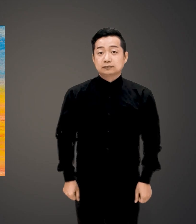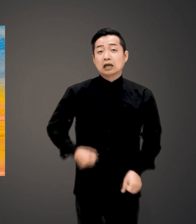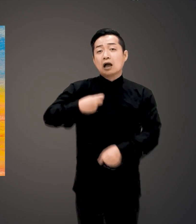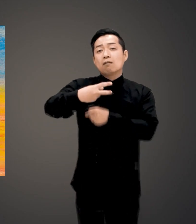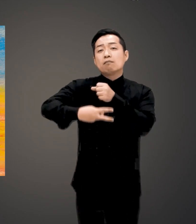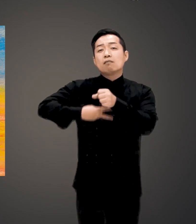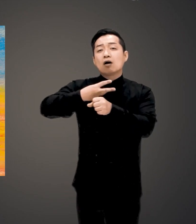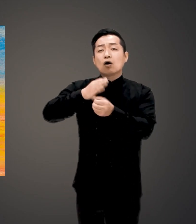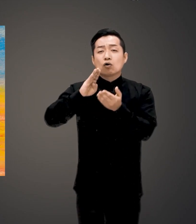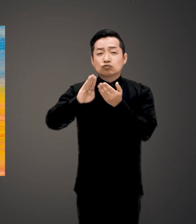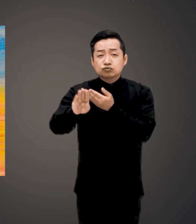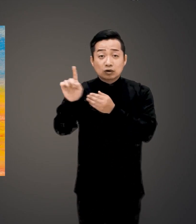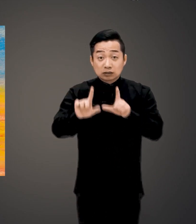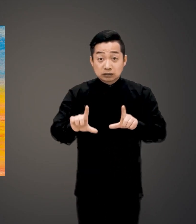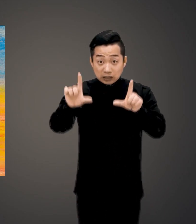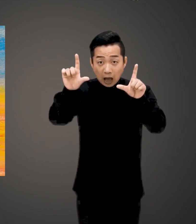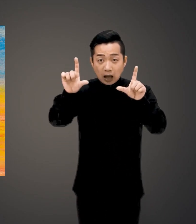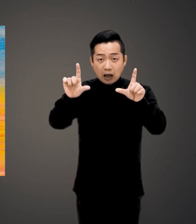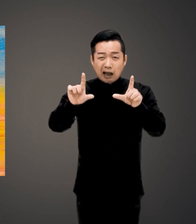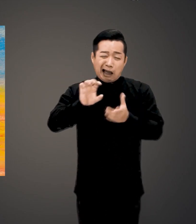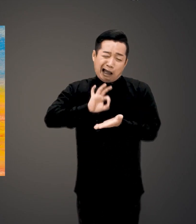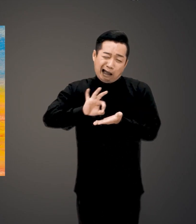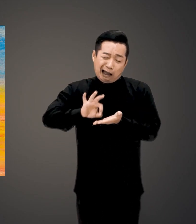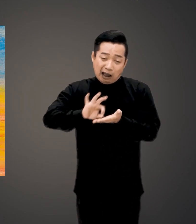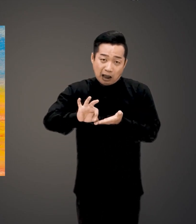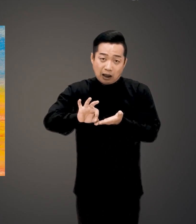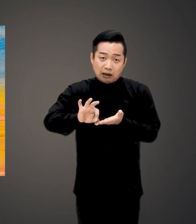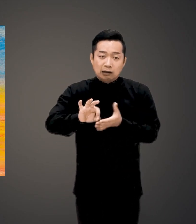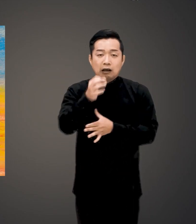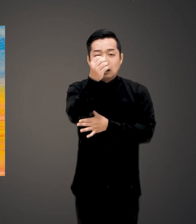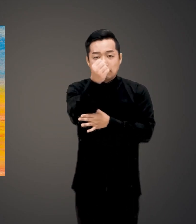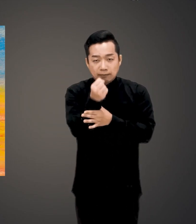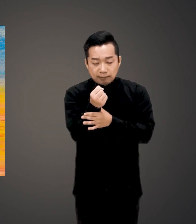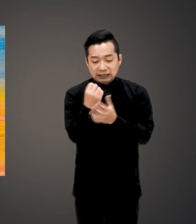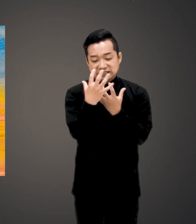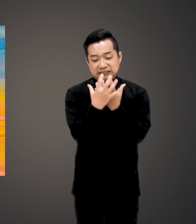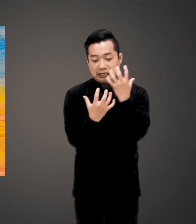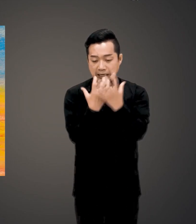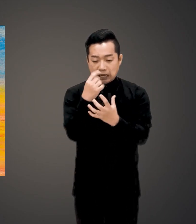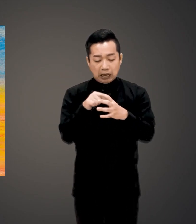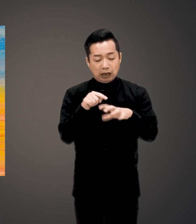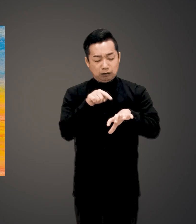몇 년이 지난 어느 날 그는 무수히 사용해서 해진 장갑을 가만히 바라보아요.